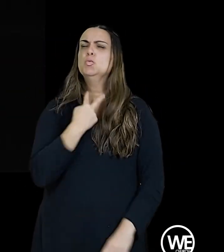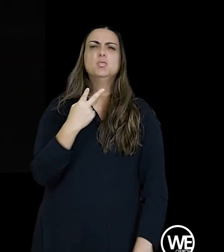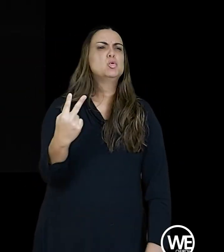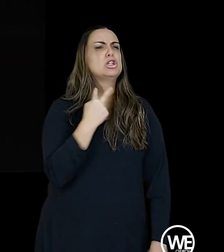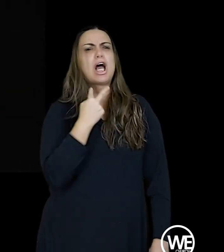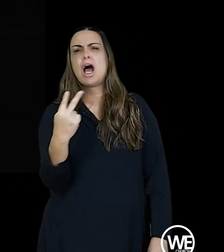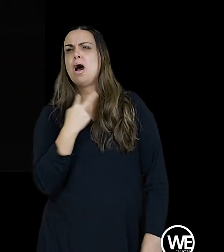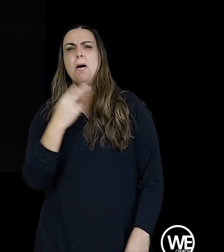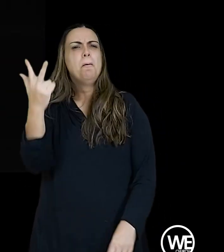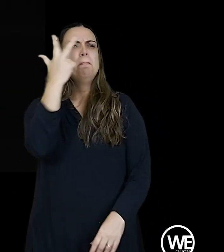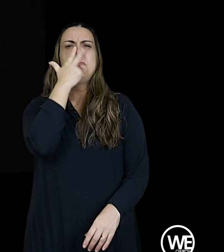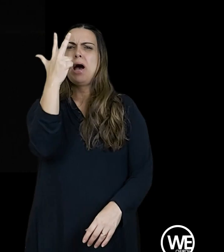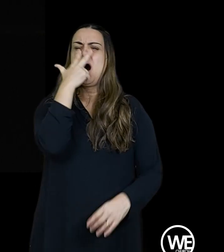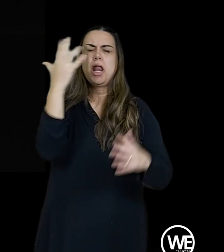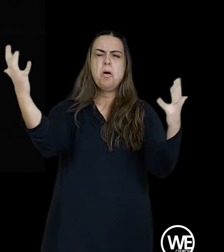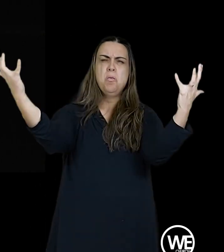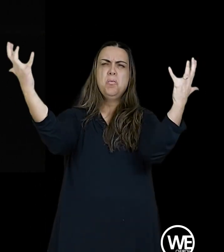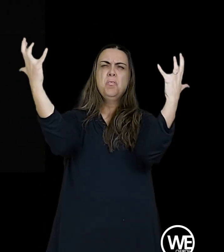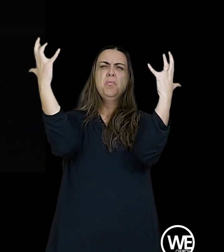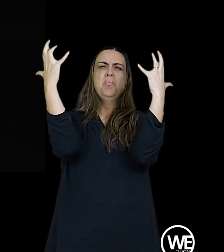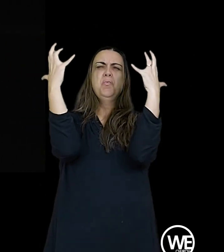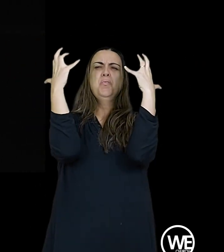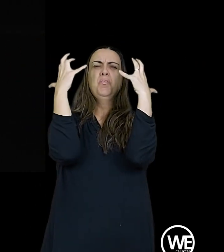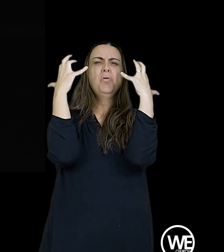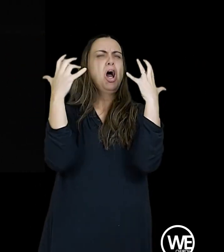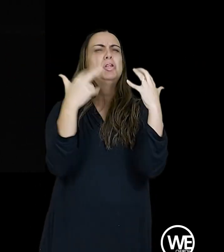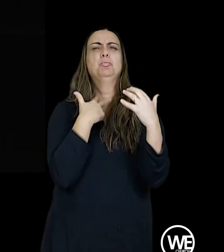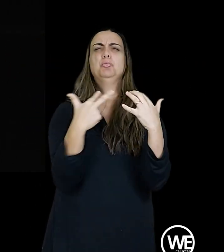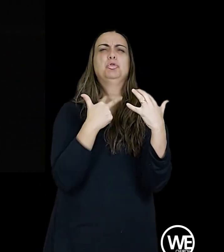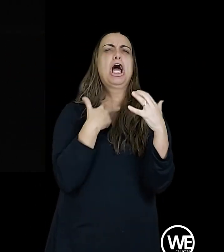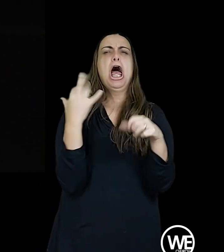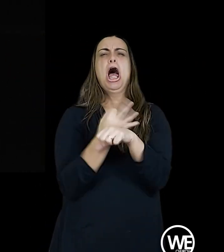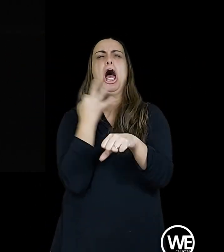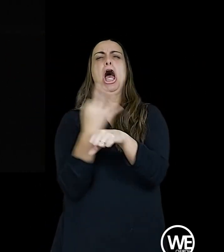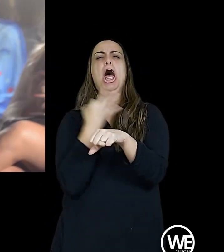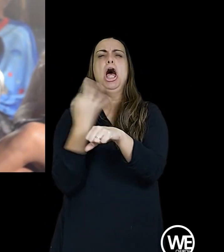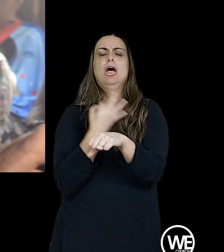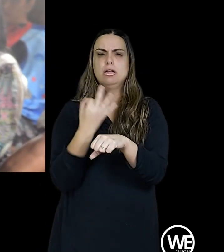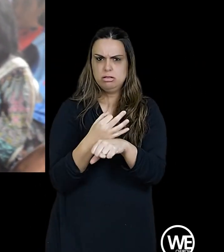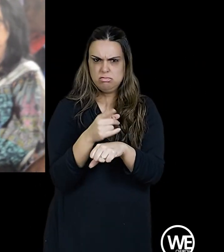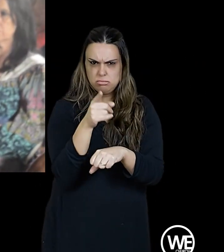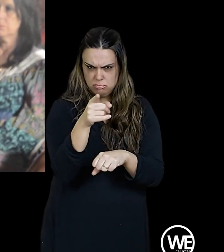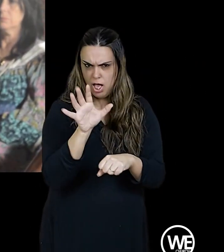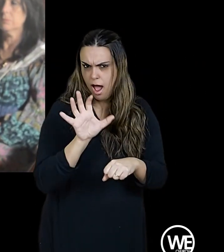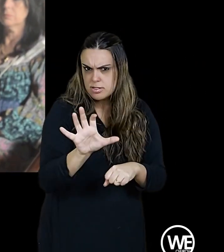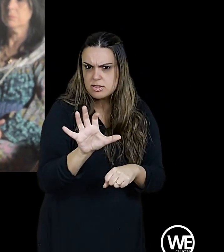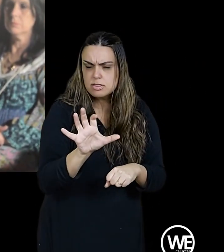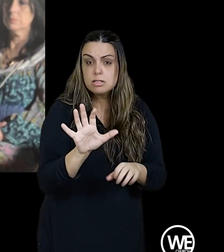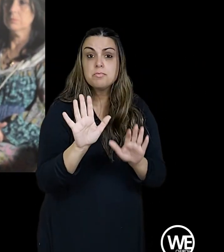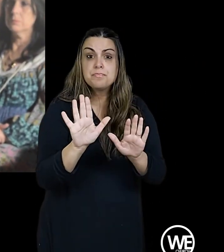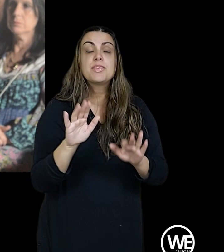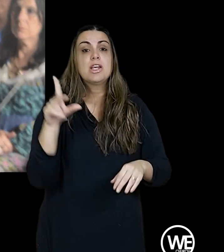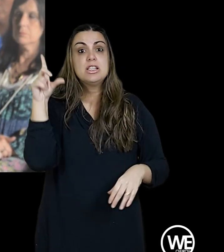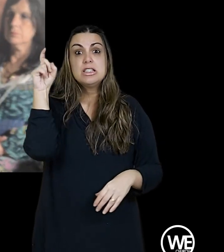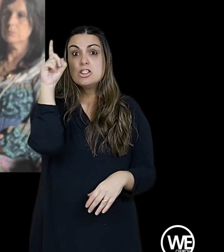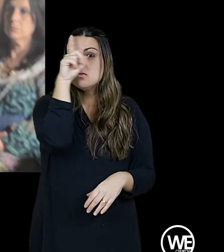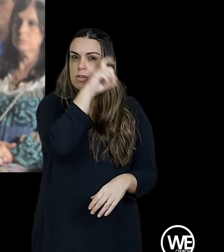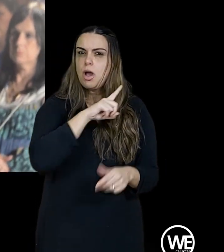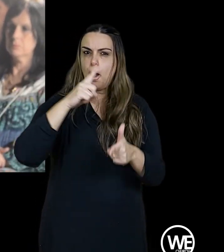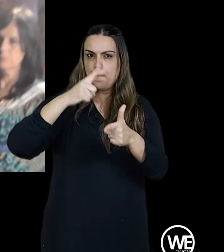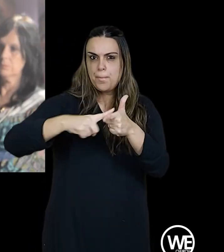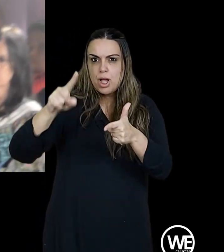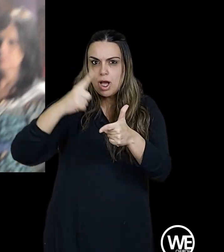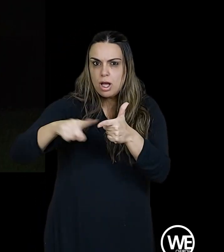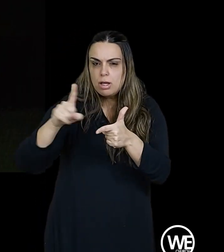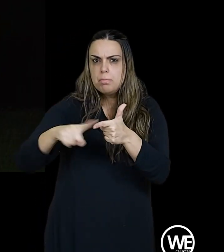mundo estivesse desabando e nada é maior do que aquilo que você está passando? Na verdade, as nossas dificuldades, os